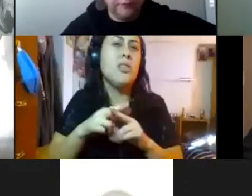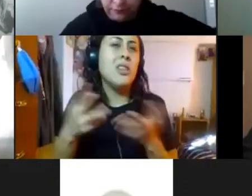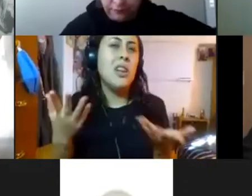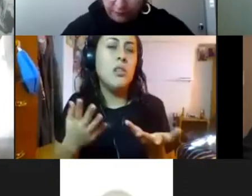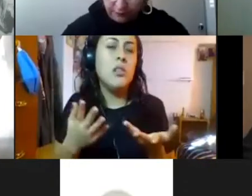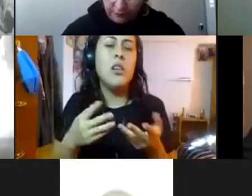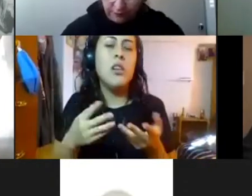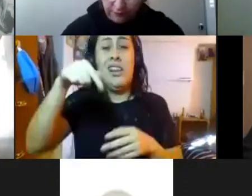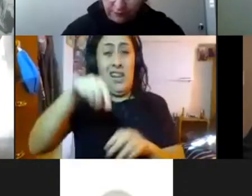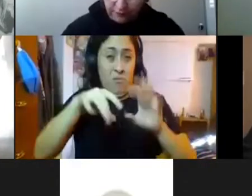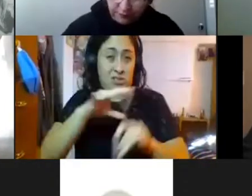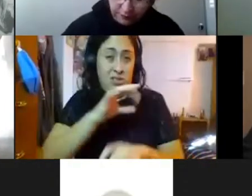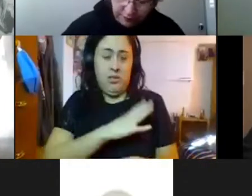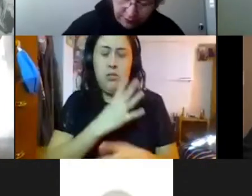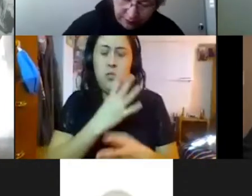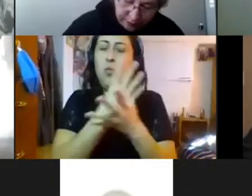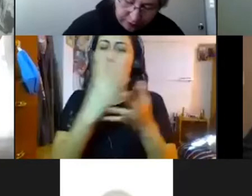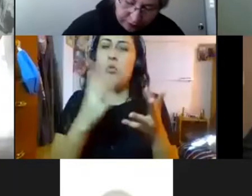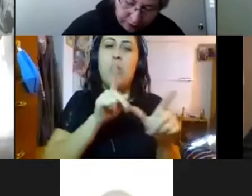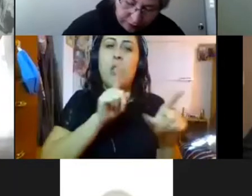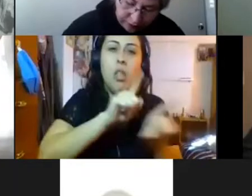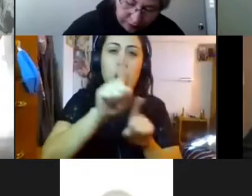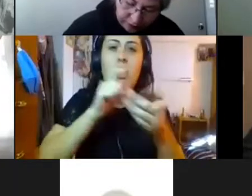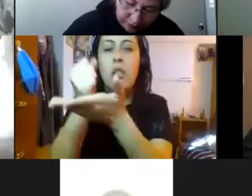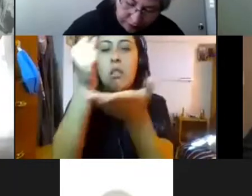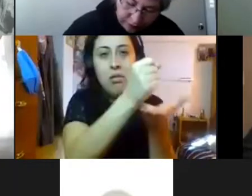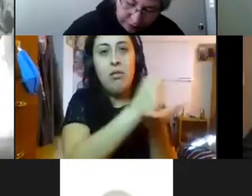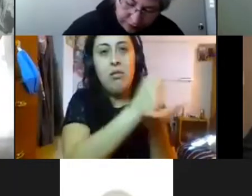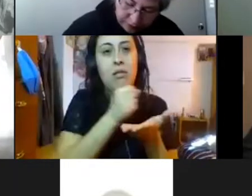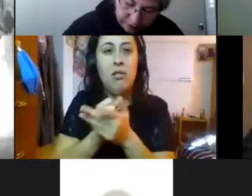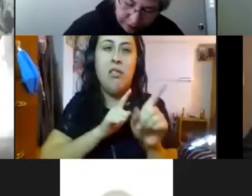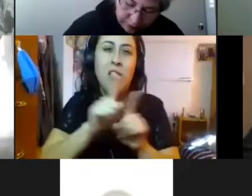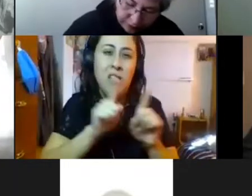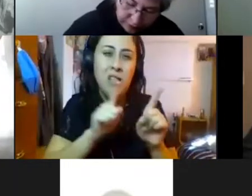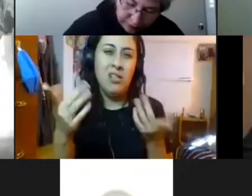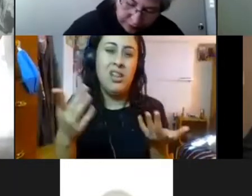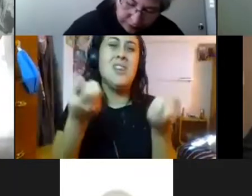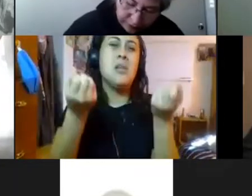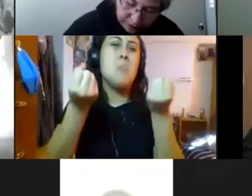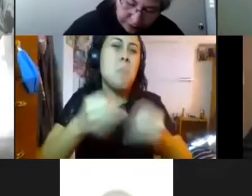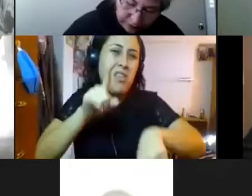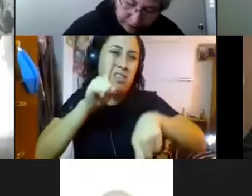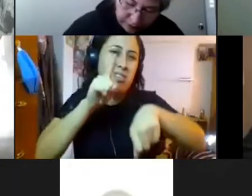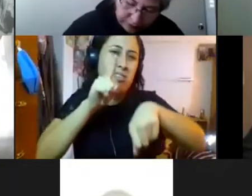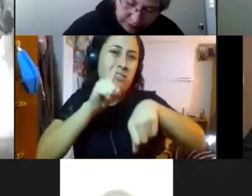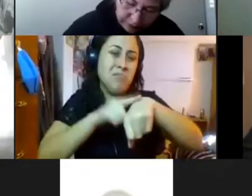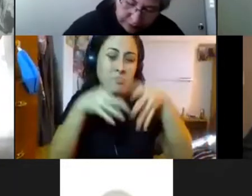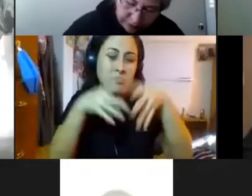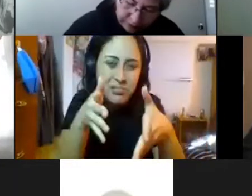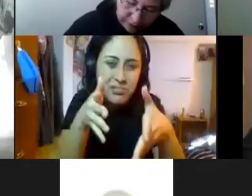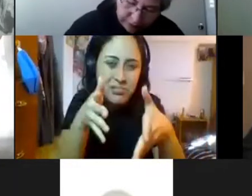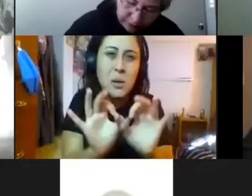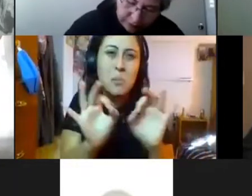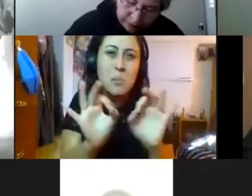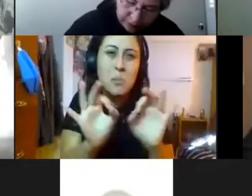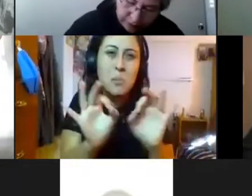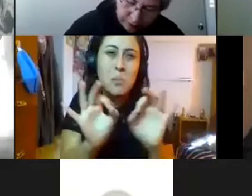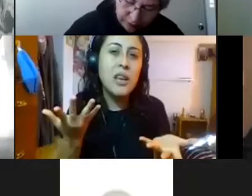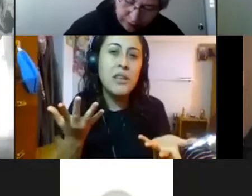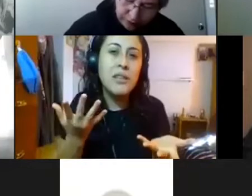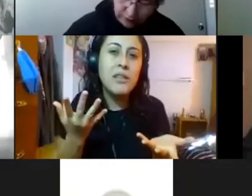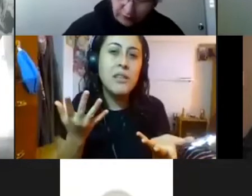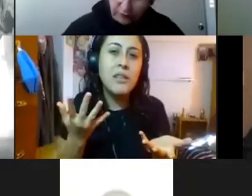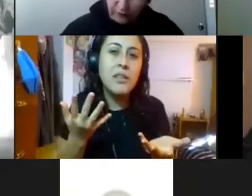establece en las escuelas y que nos hacen perder el foco de lo esencial en el cual nosotros deberíamos